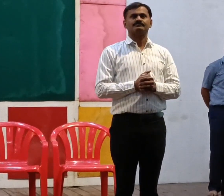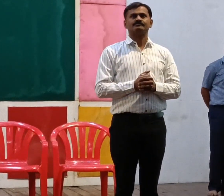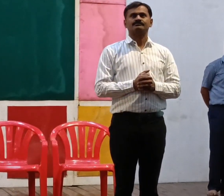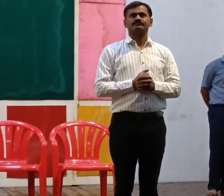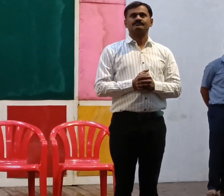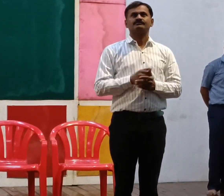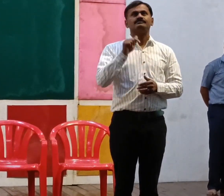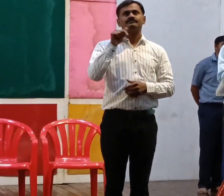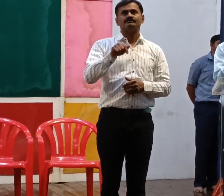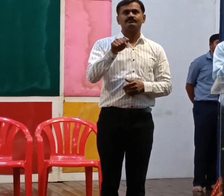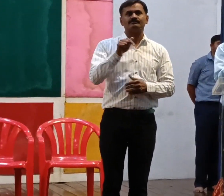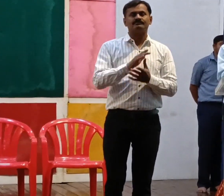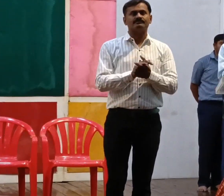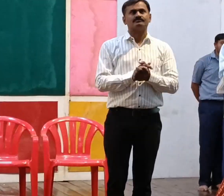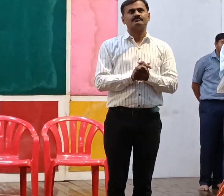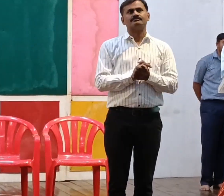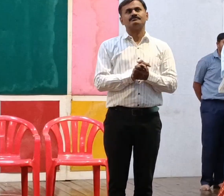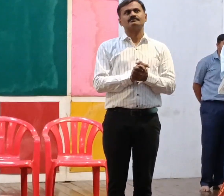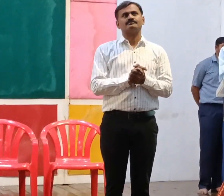આજનો